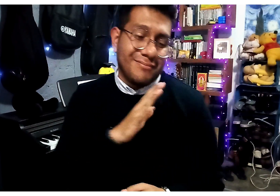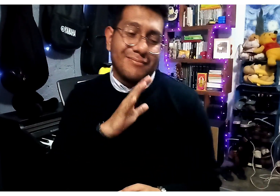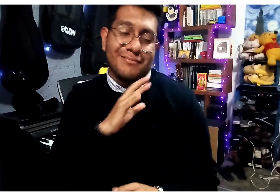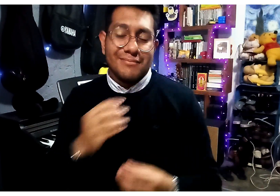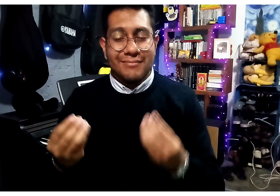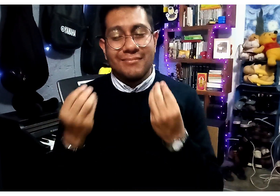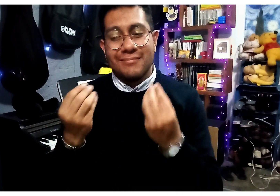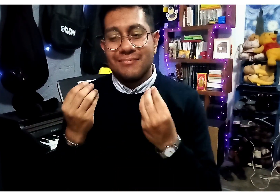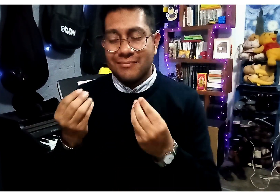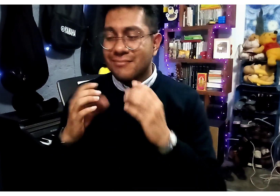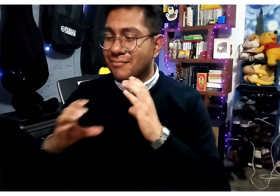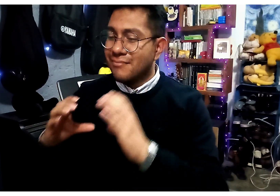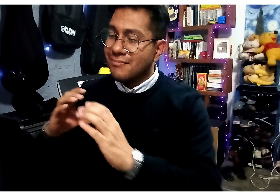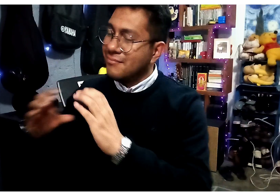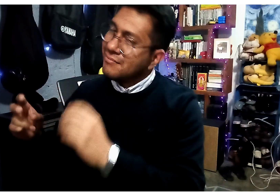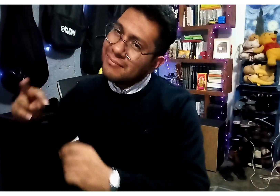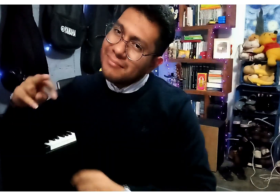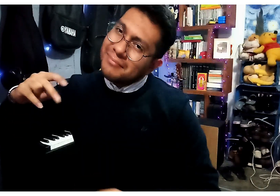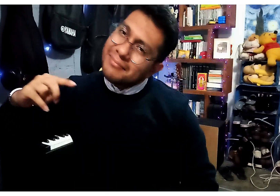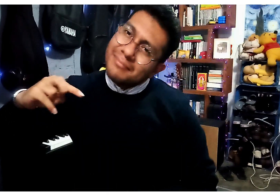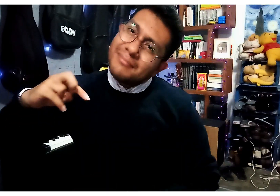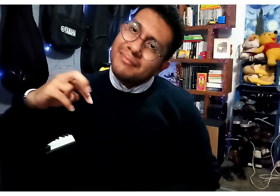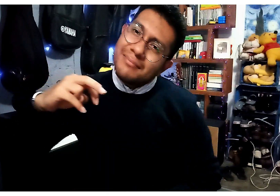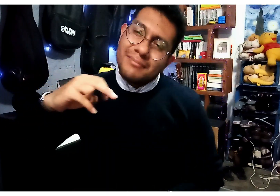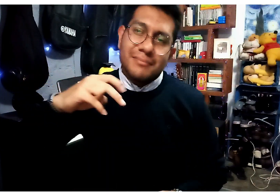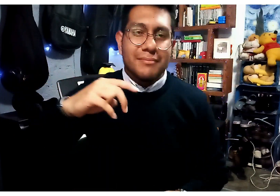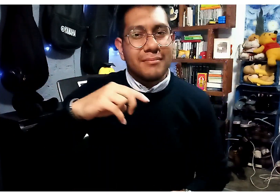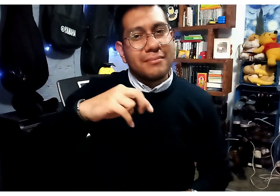Hay tantos caminos por andar.